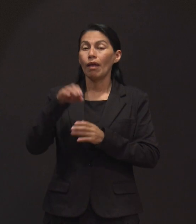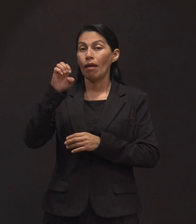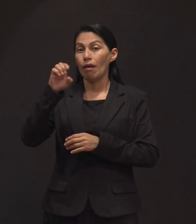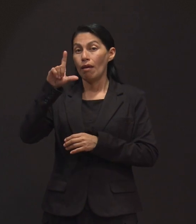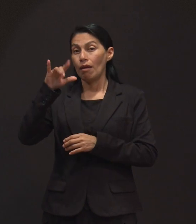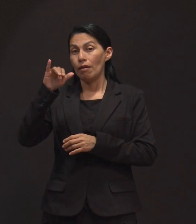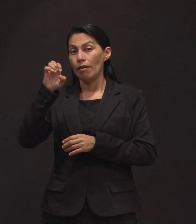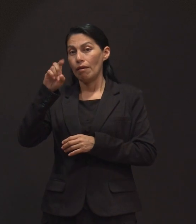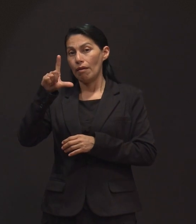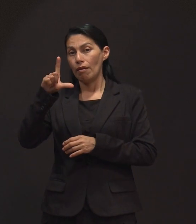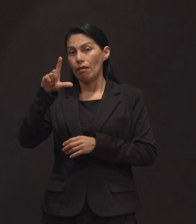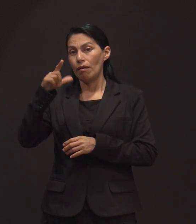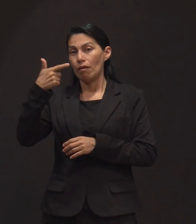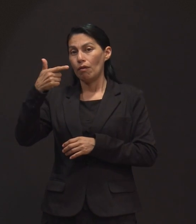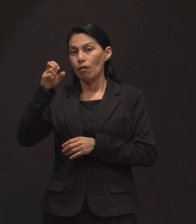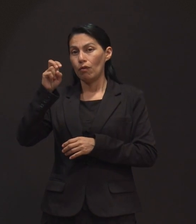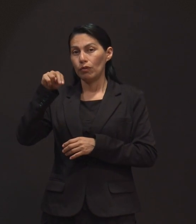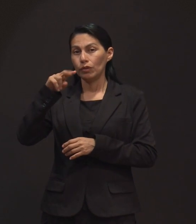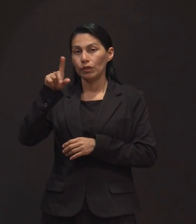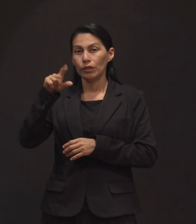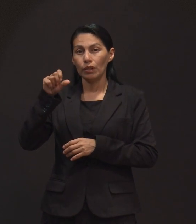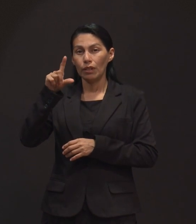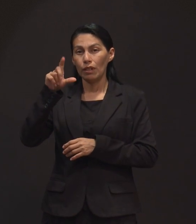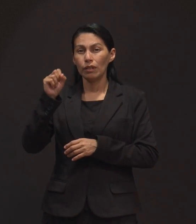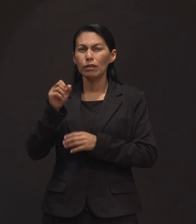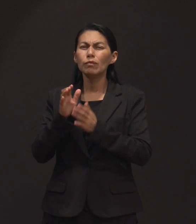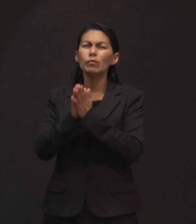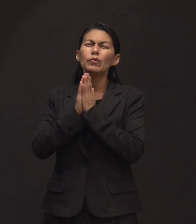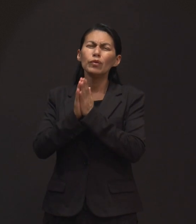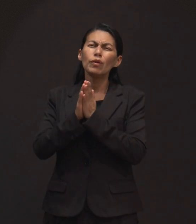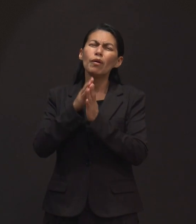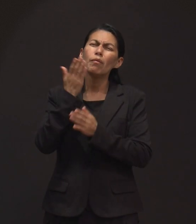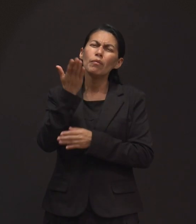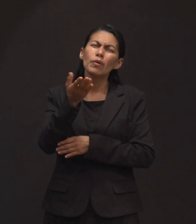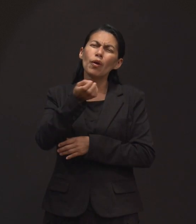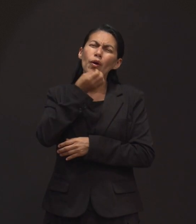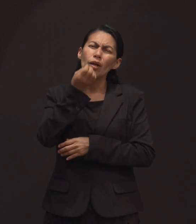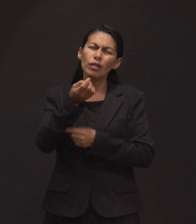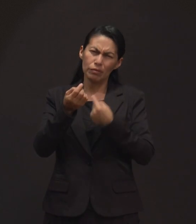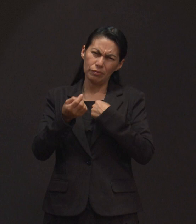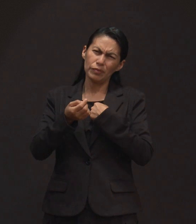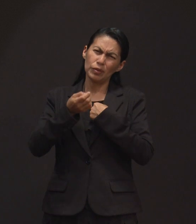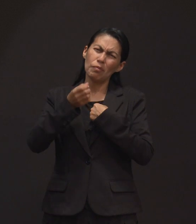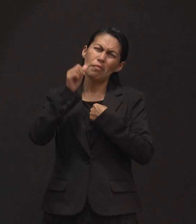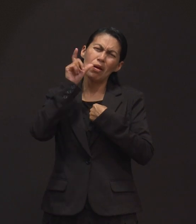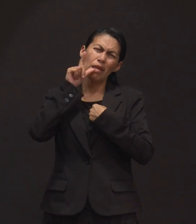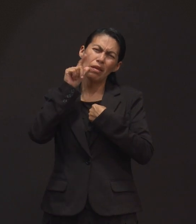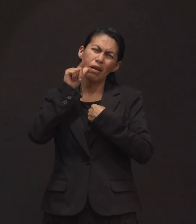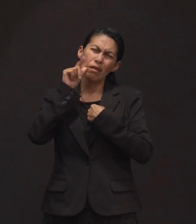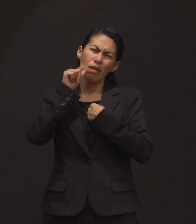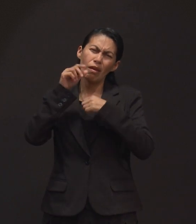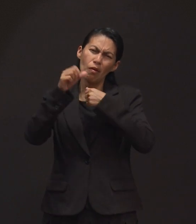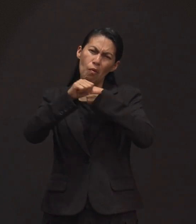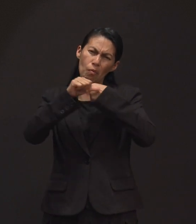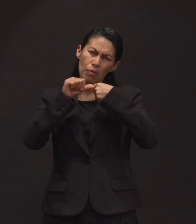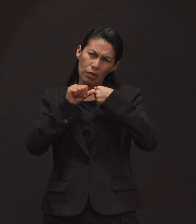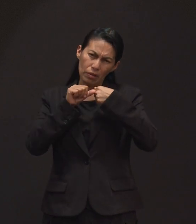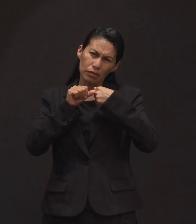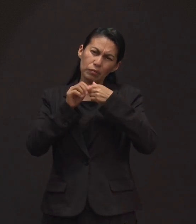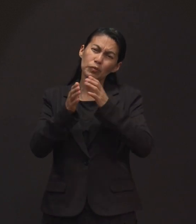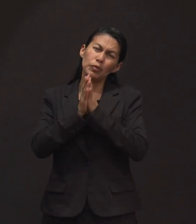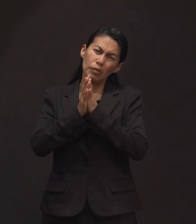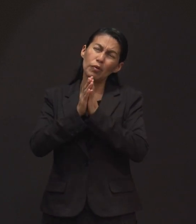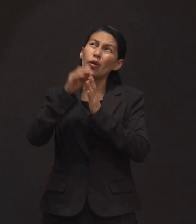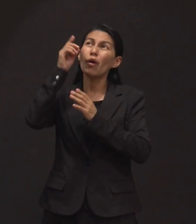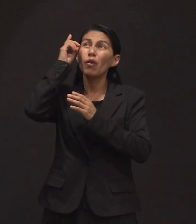González, pido oración por mí, ya que mañana me van a operar. Vamos a estar orando por ti, Eliel. Pido